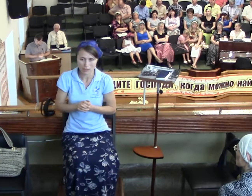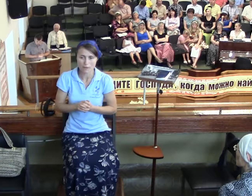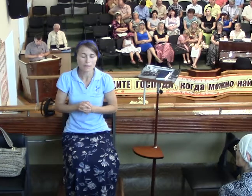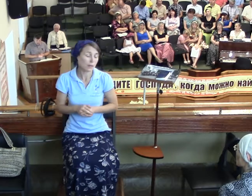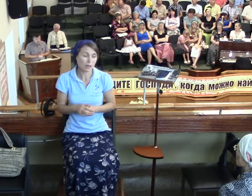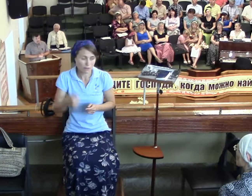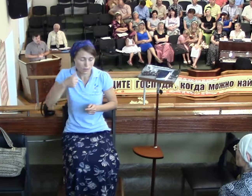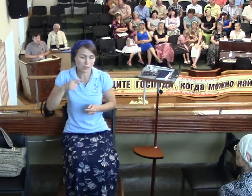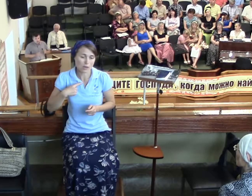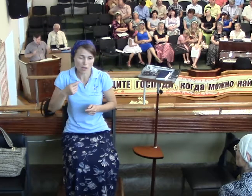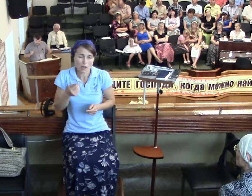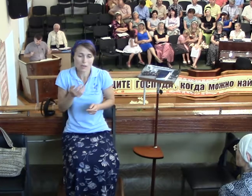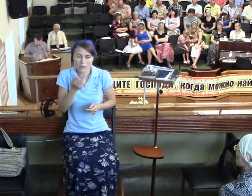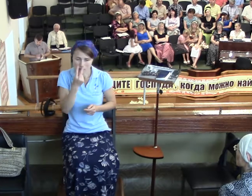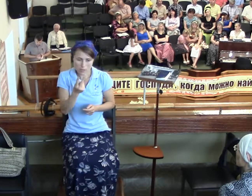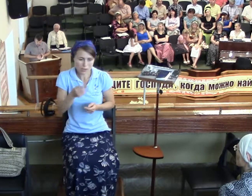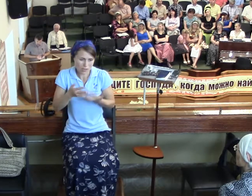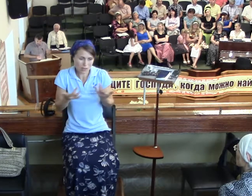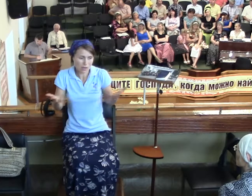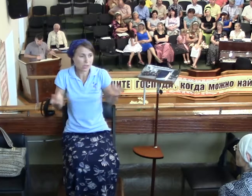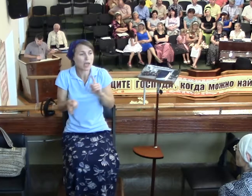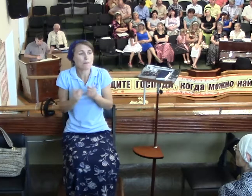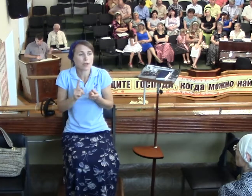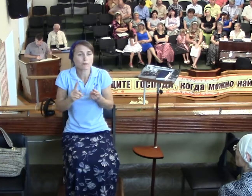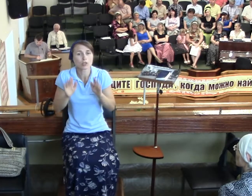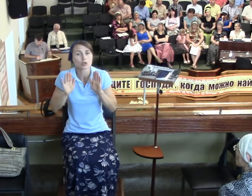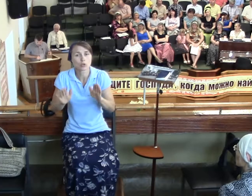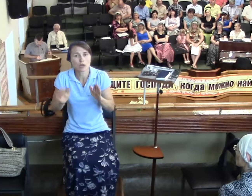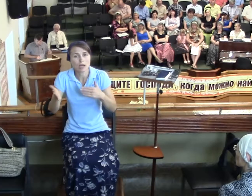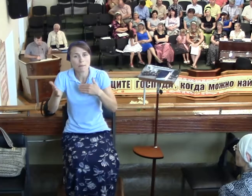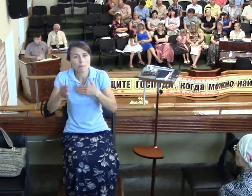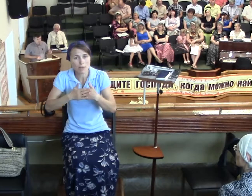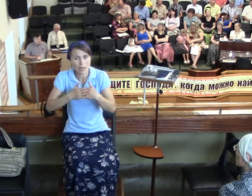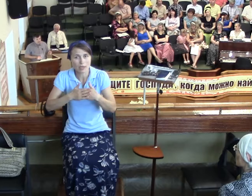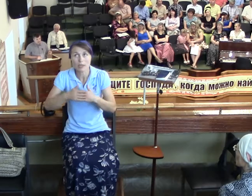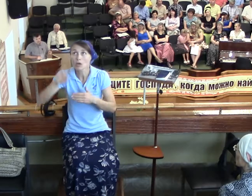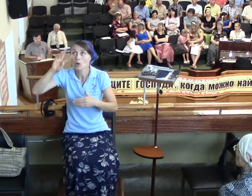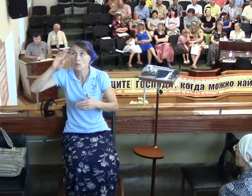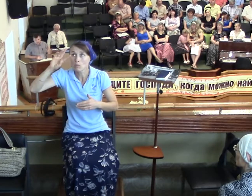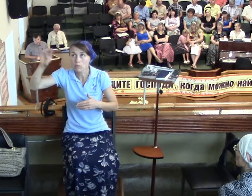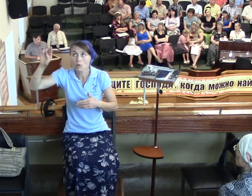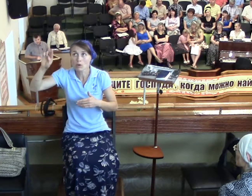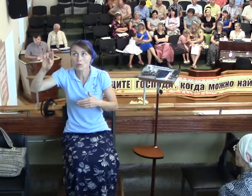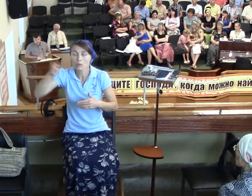вчера переводы, это место очень интересно звучит. «Только перед Богом душа моя